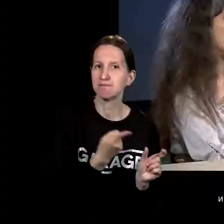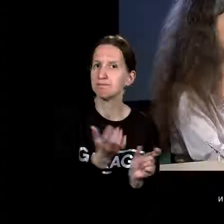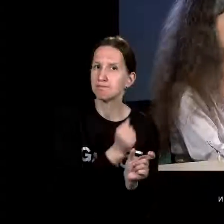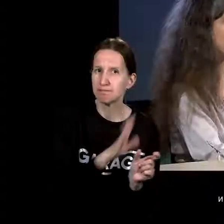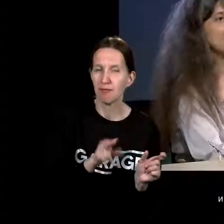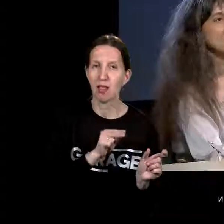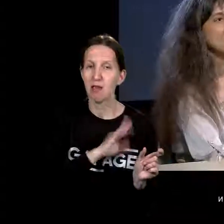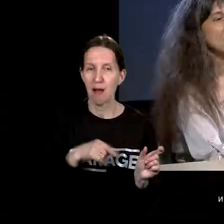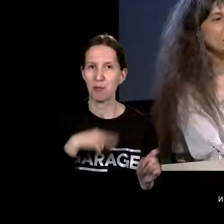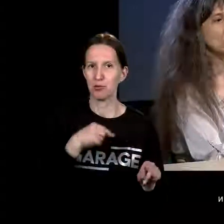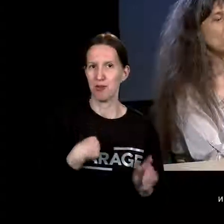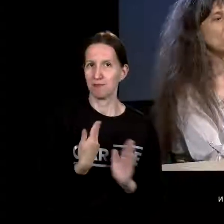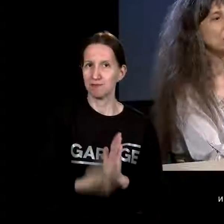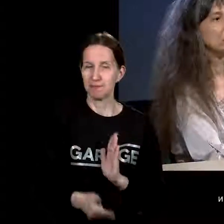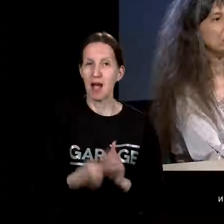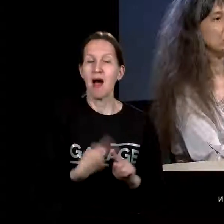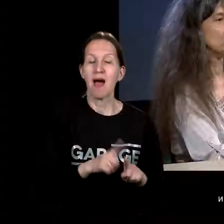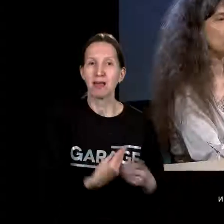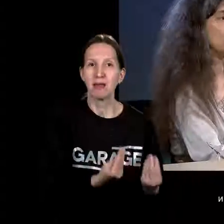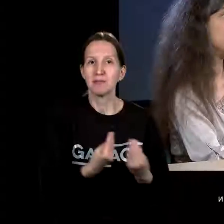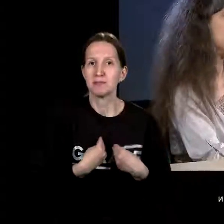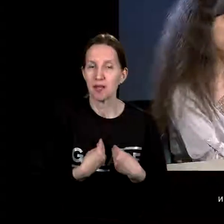момент фиаско, это то, что создает,